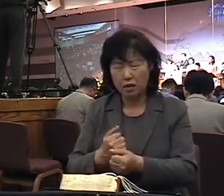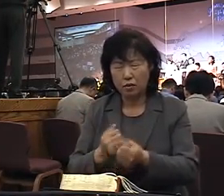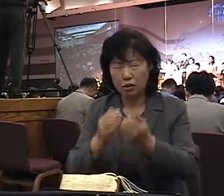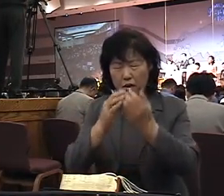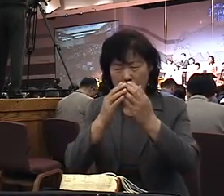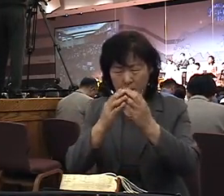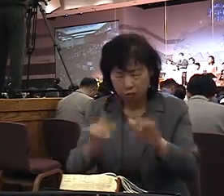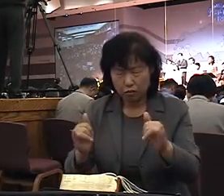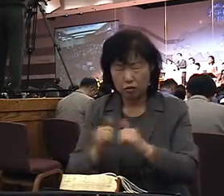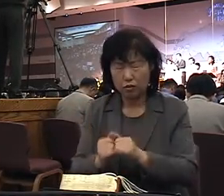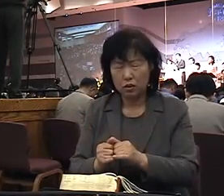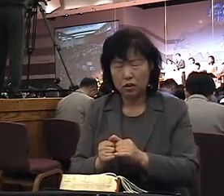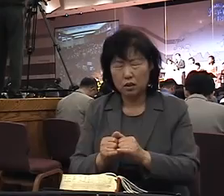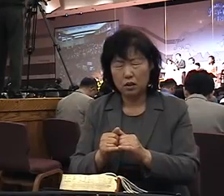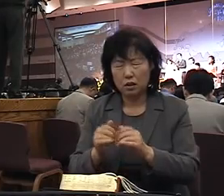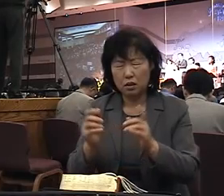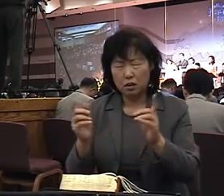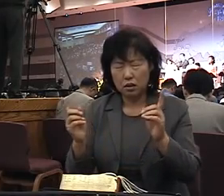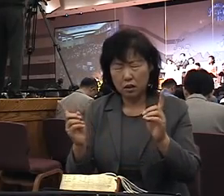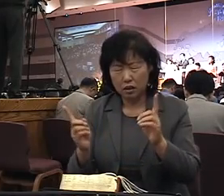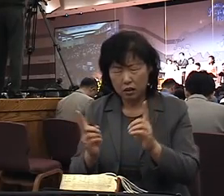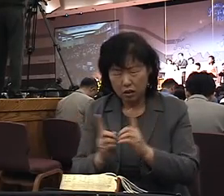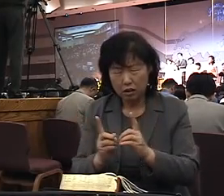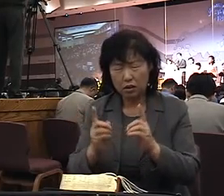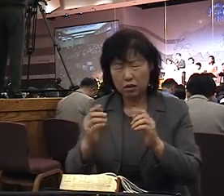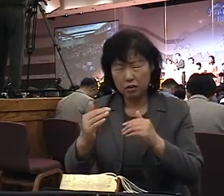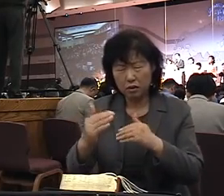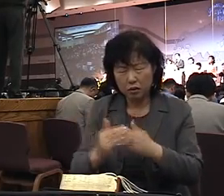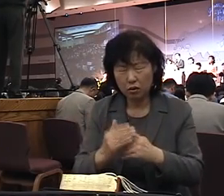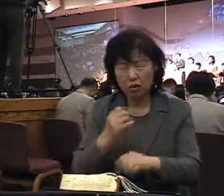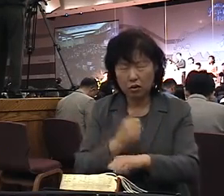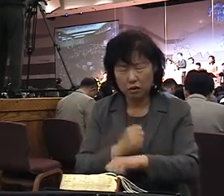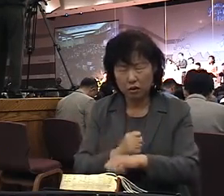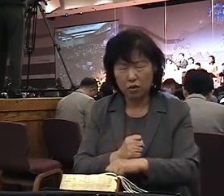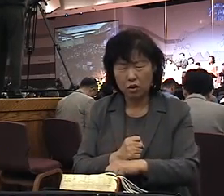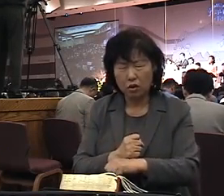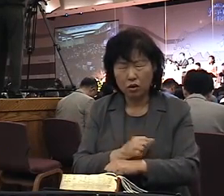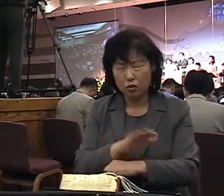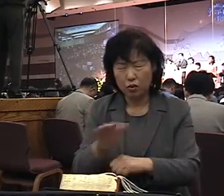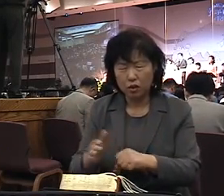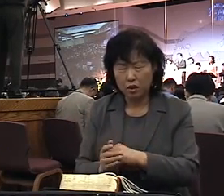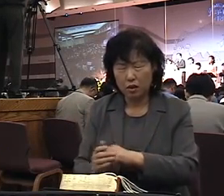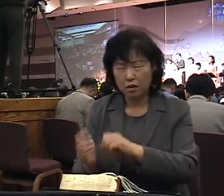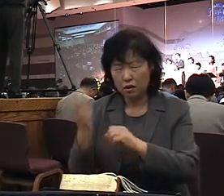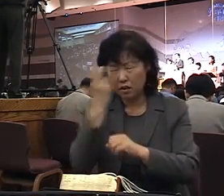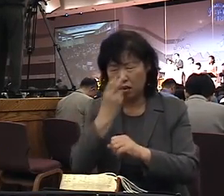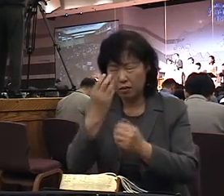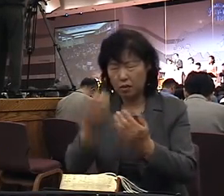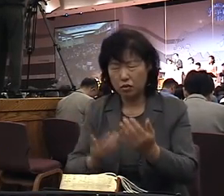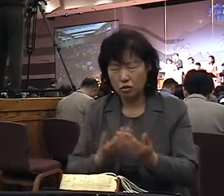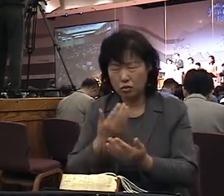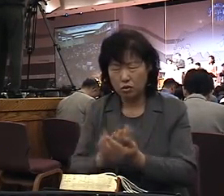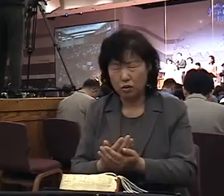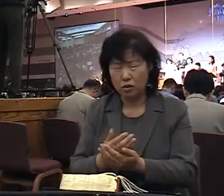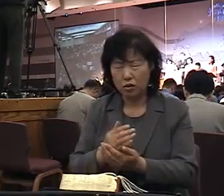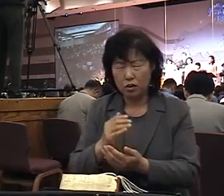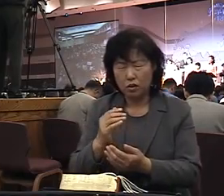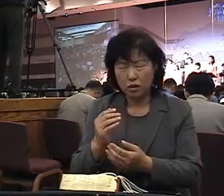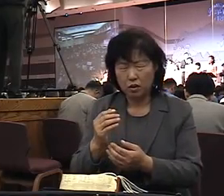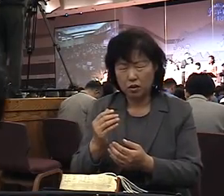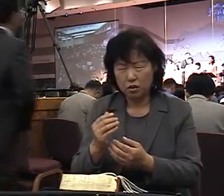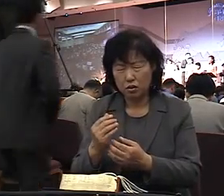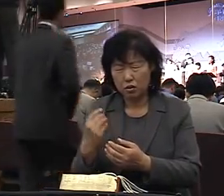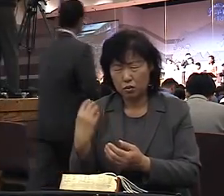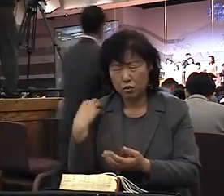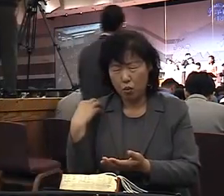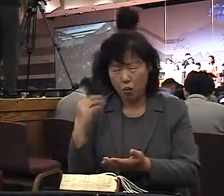만져주시고 금족의 은혜를 베풀어 주시고 살 길을 허락해 주시고 역전하여 주시옵소서. 새로운